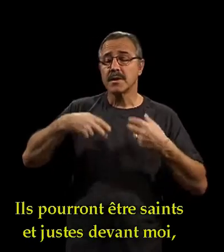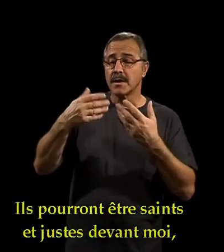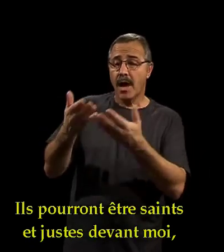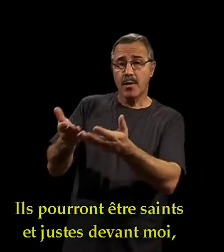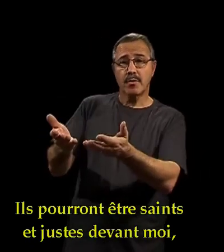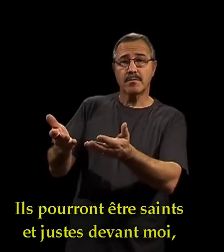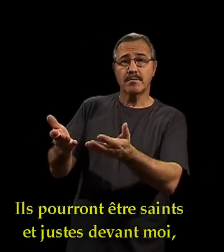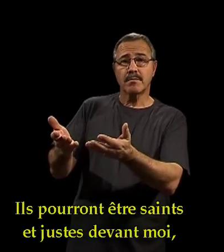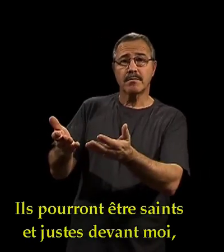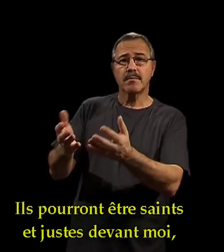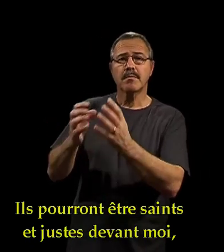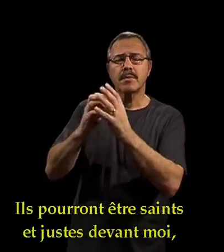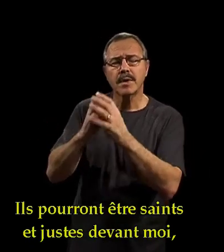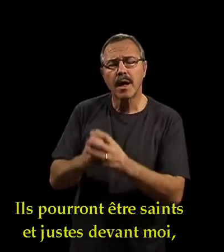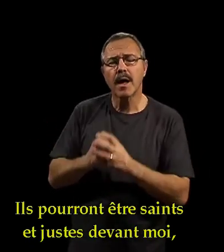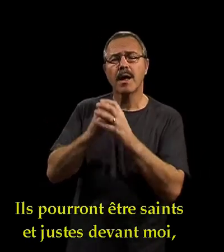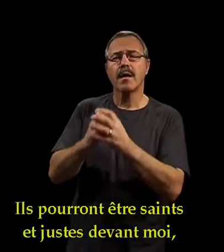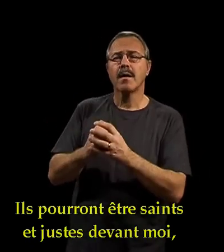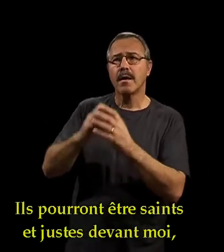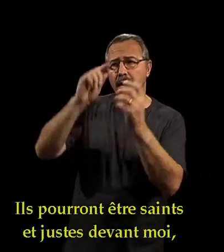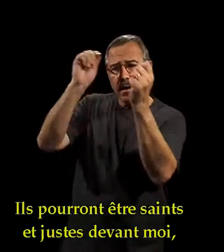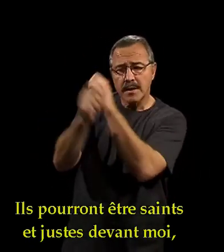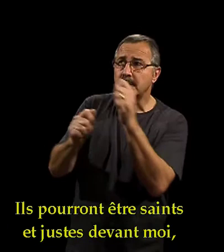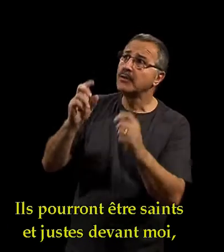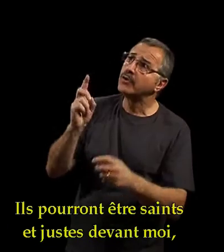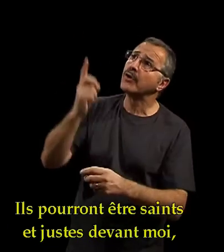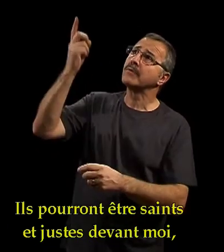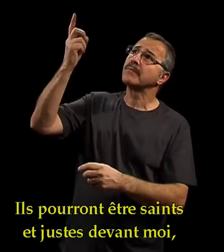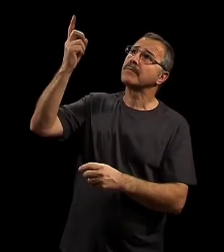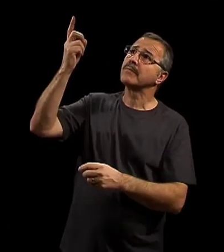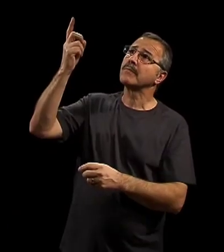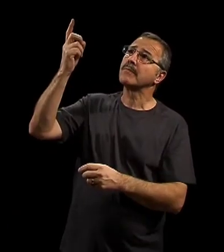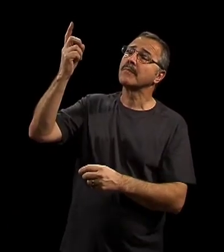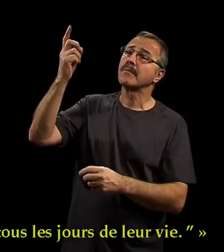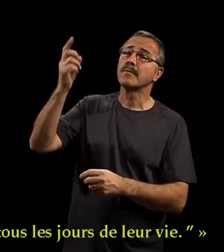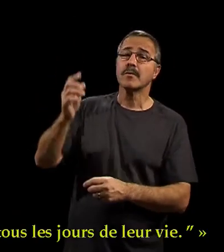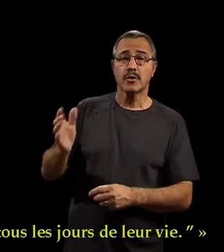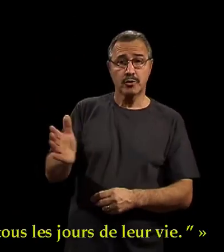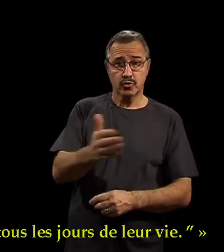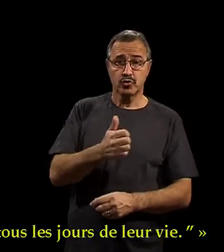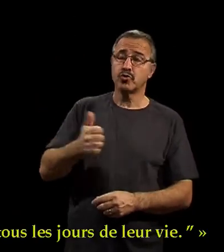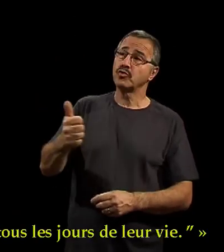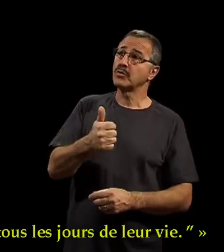Ils pourront être saints et justes devant moi tous les jours de leur vie.